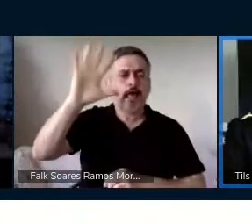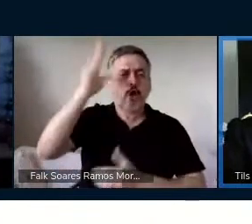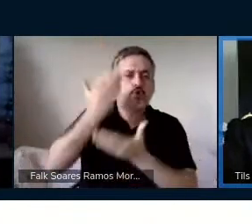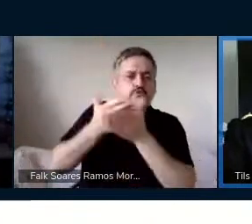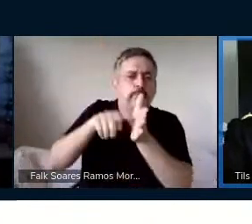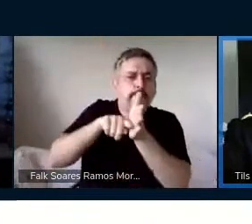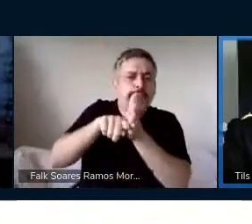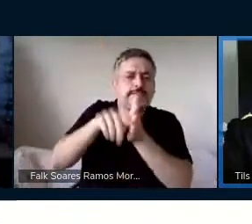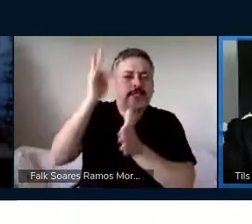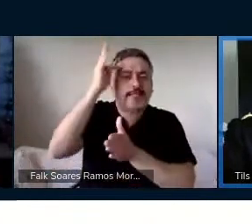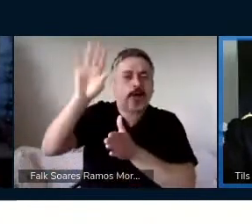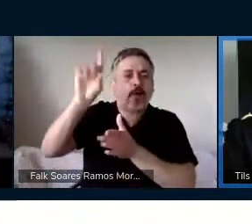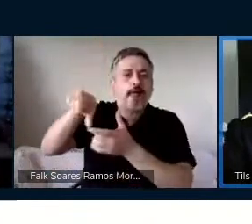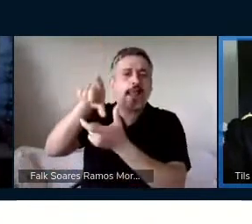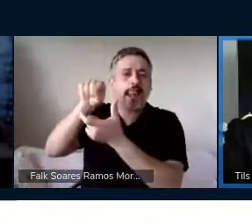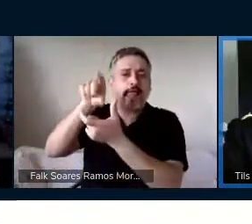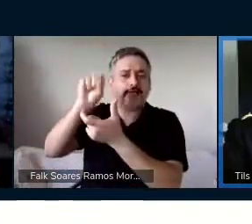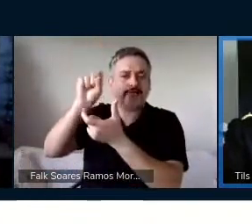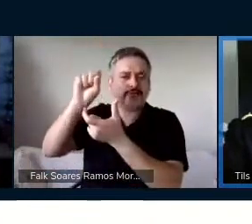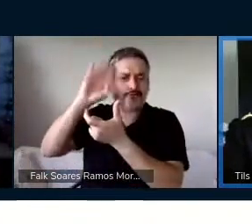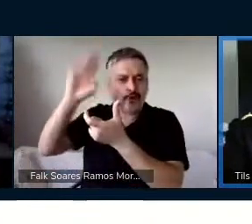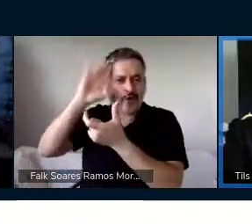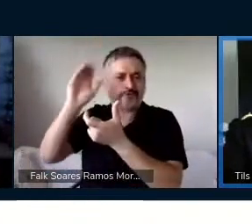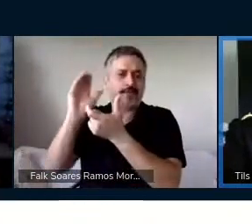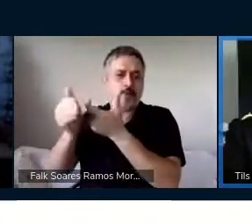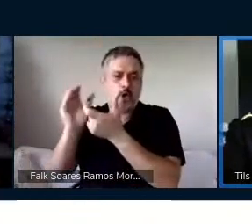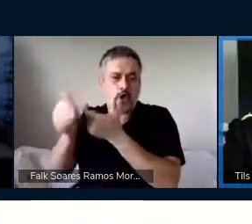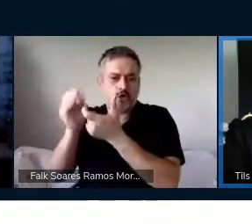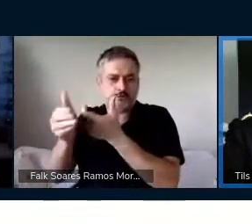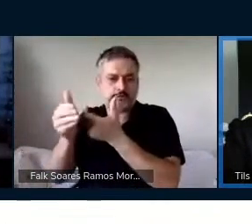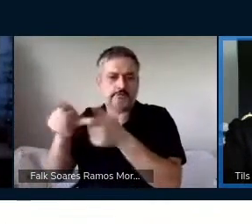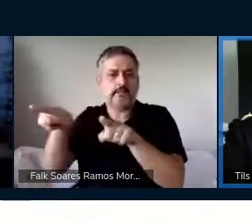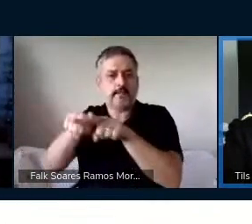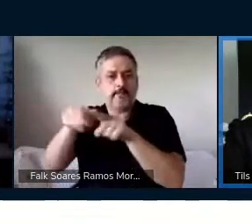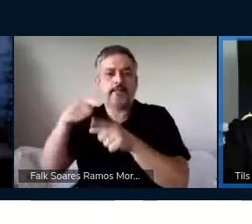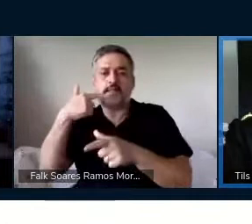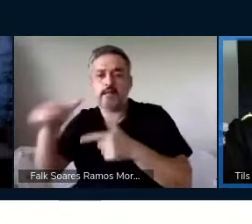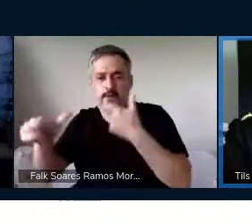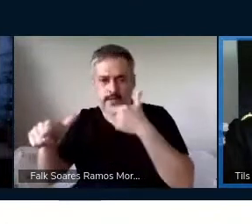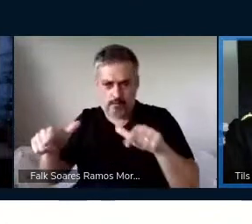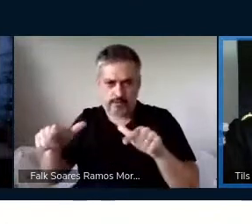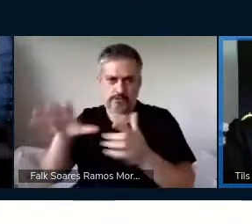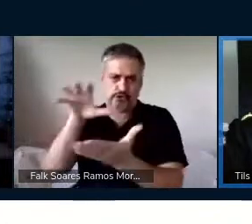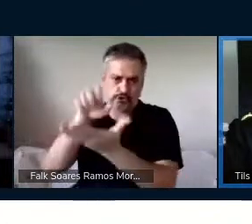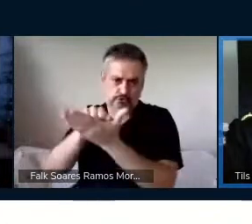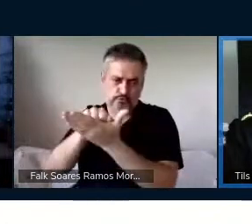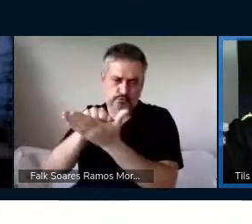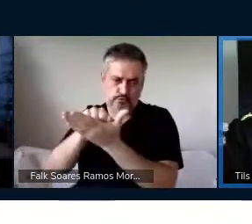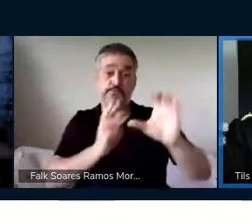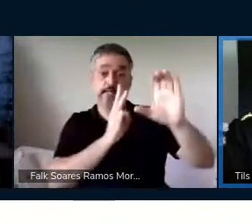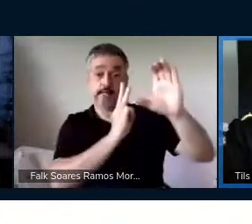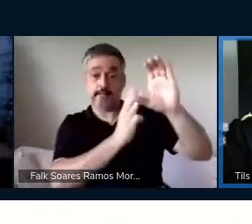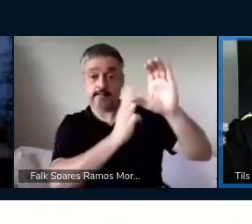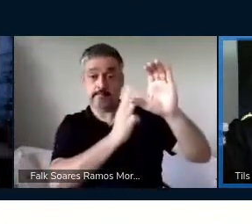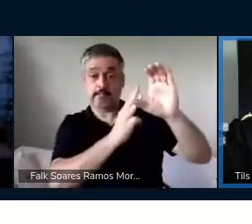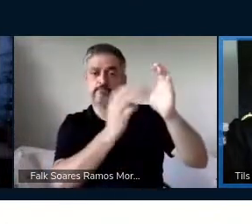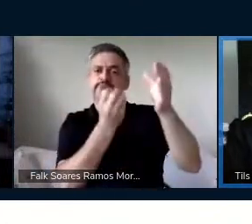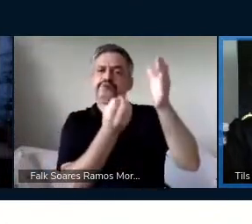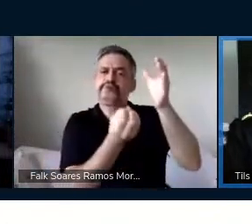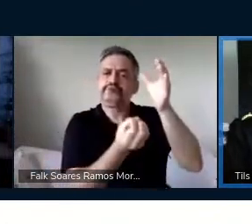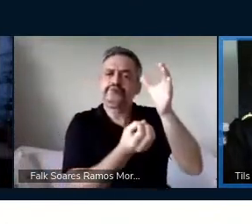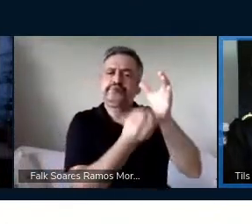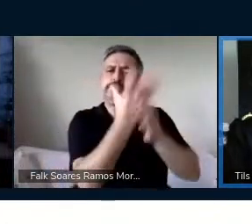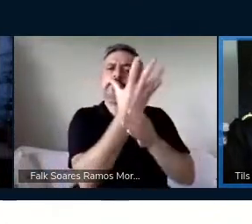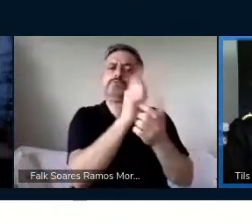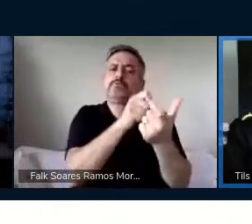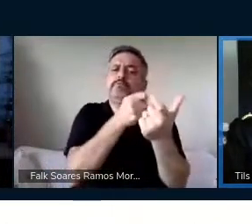harmonização. O capítulo 2, fundamentos de estudos da teoria da lexicologia e terminologia,